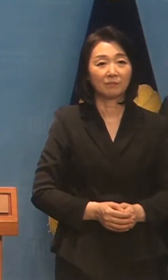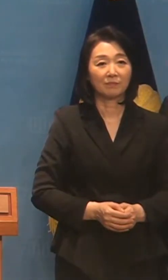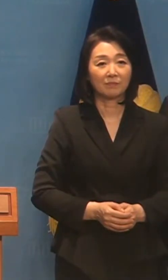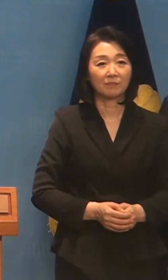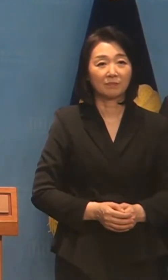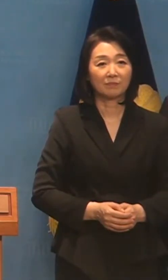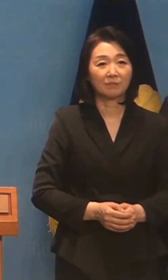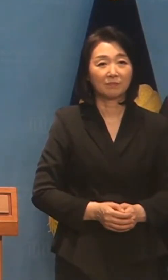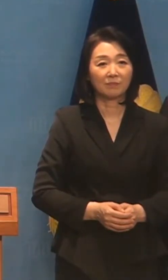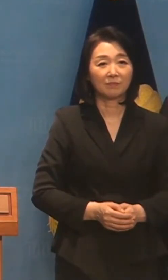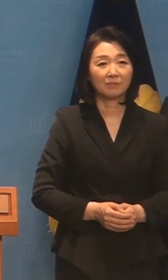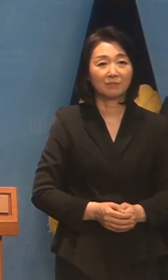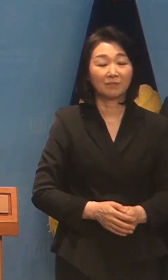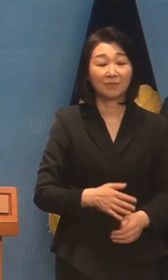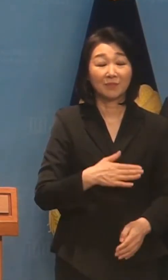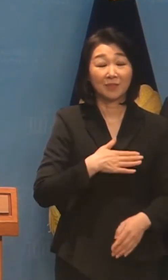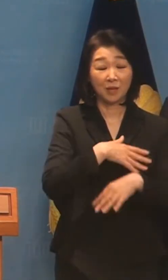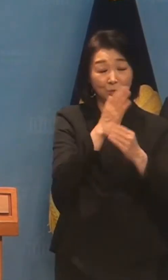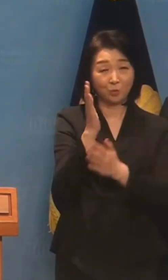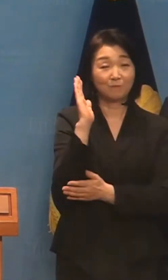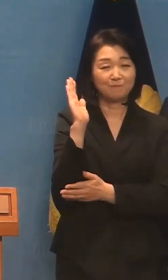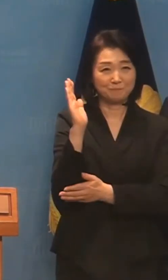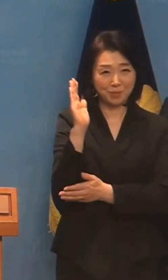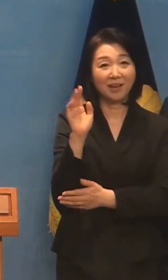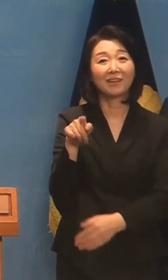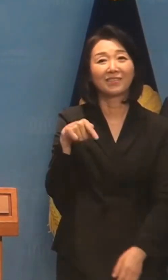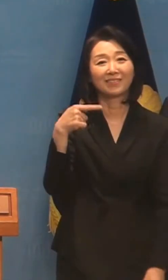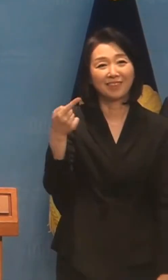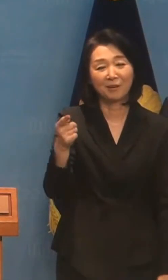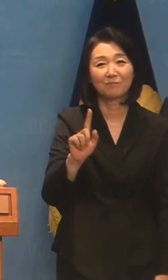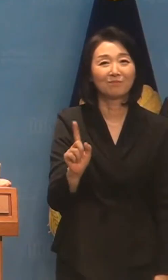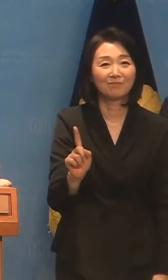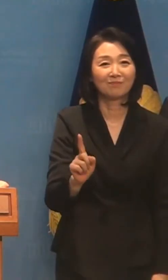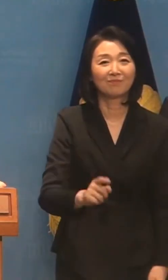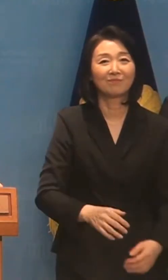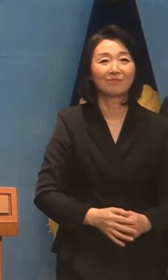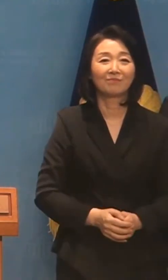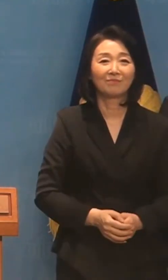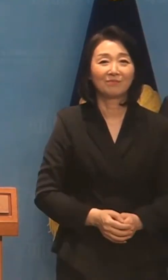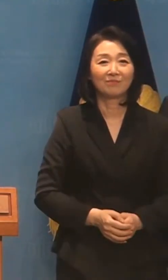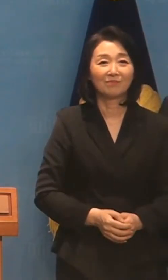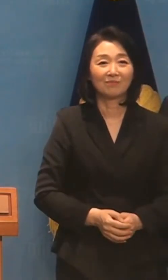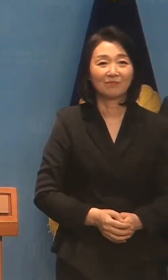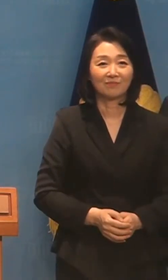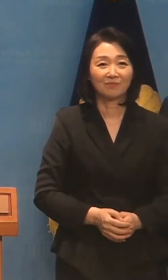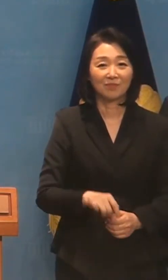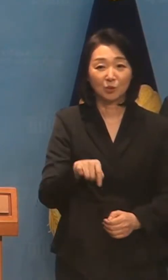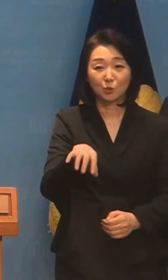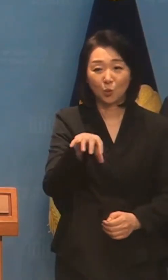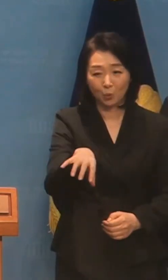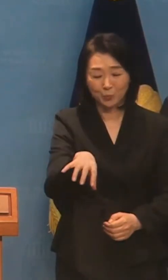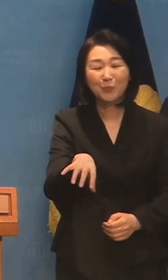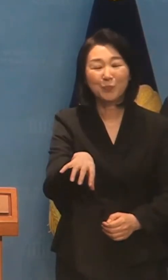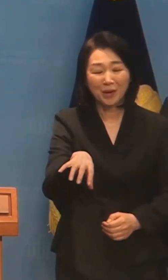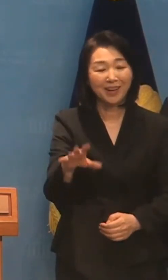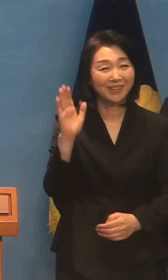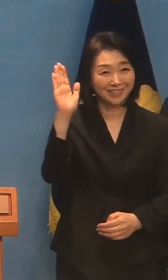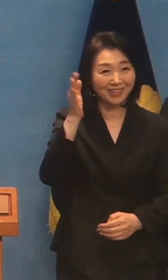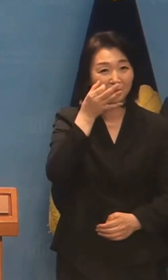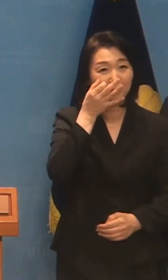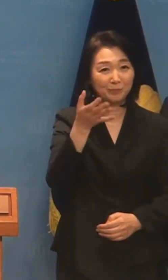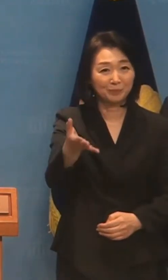먼저 저의 모두 발언에 이어 현장 발언을 이어가도록 하겠습니다.